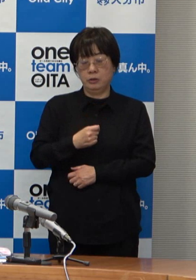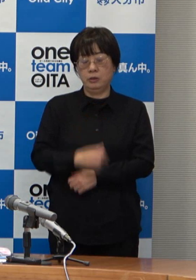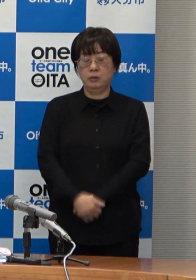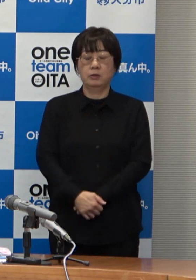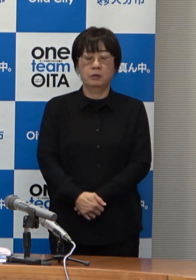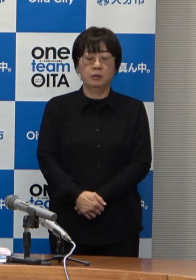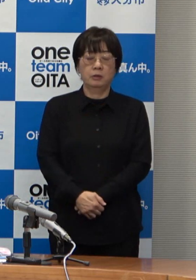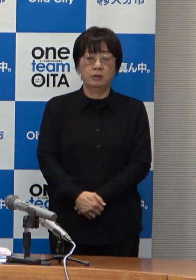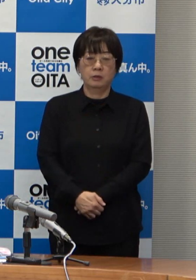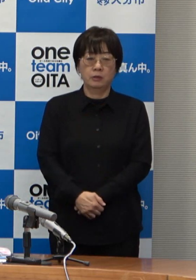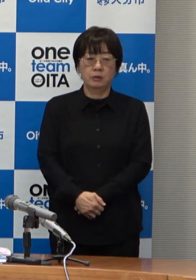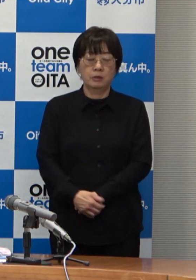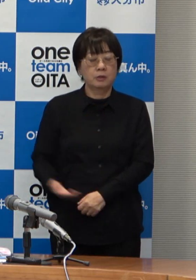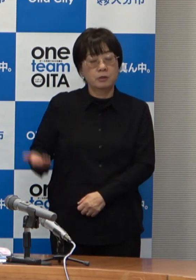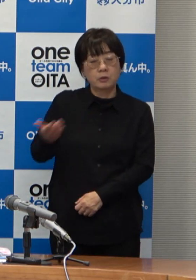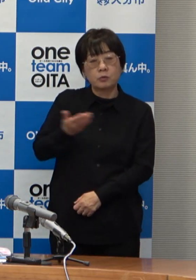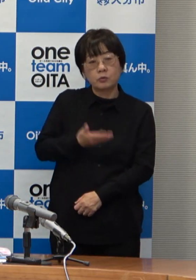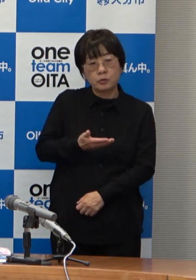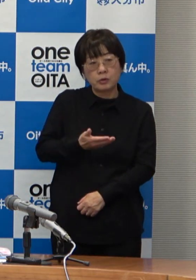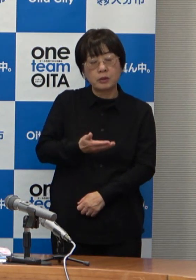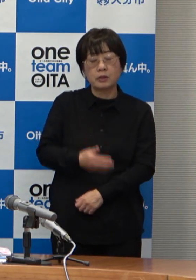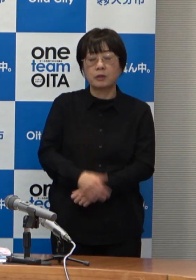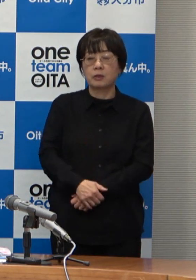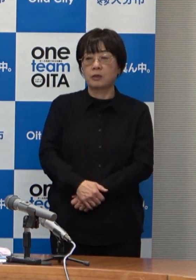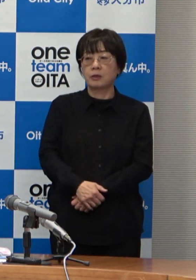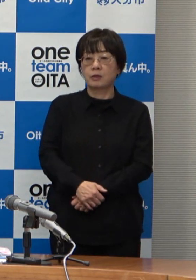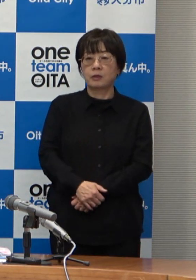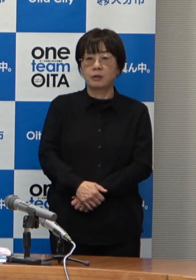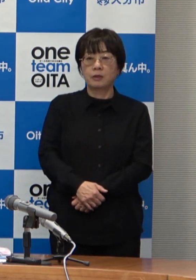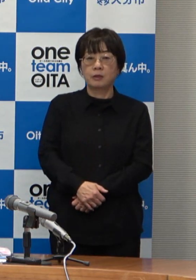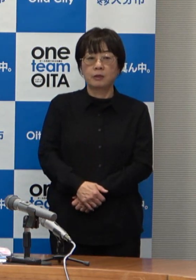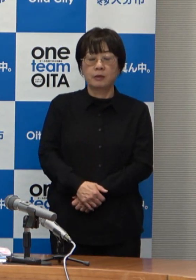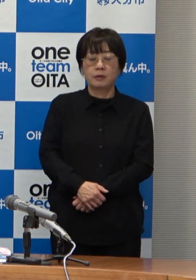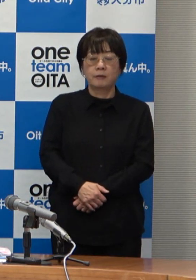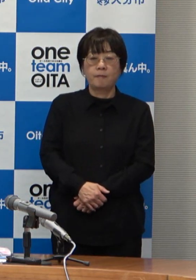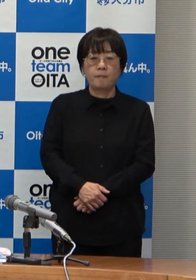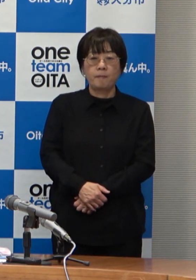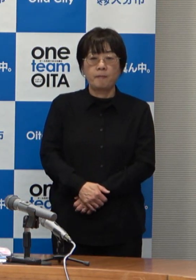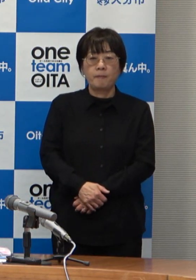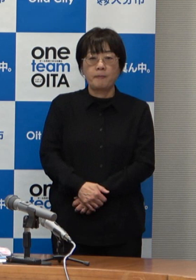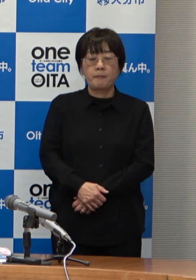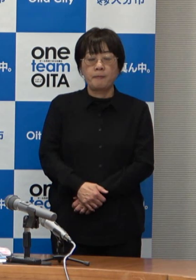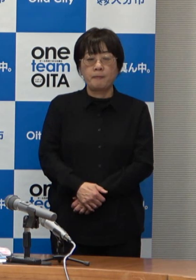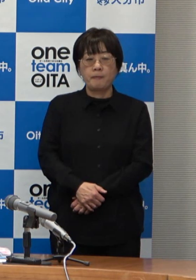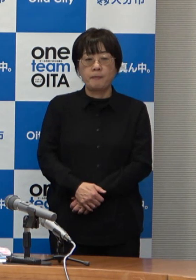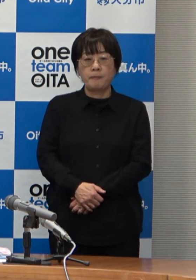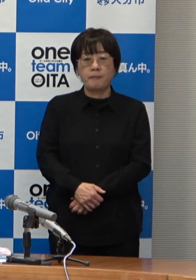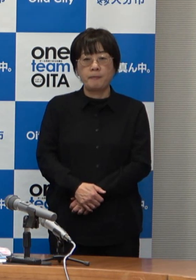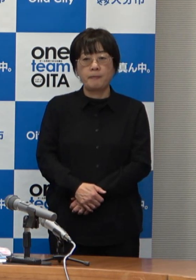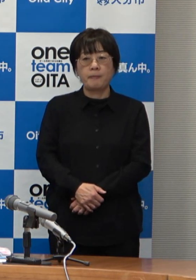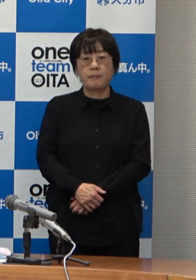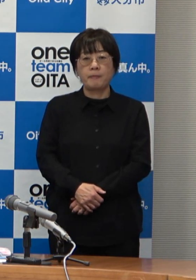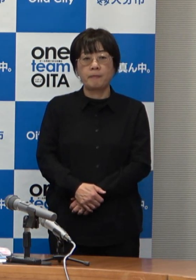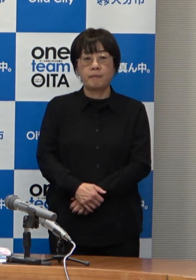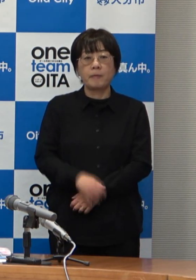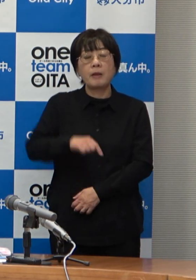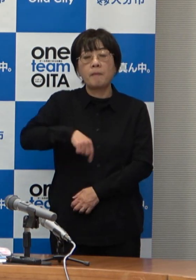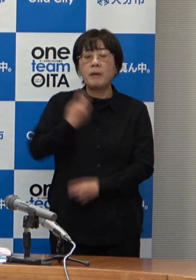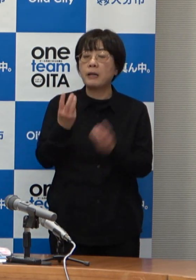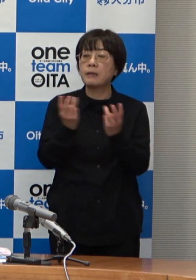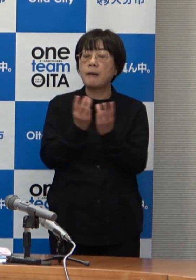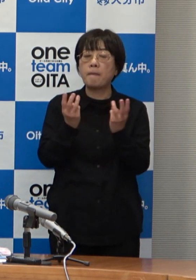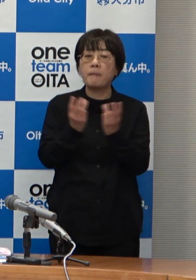で続いてですねこれもも前もって言っておきますがあのマイナンバーの